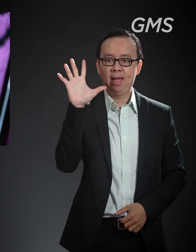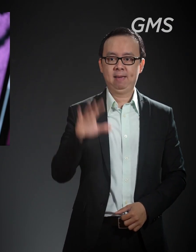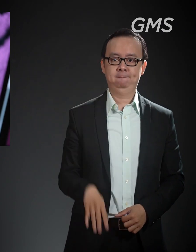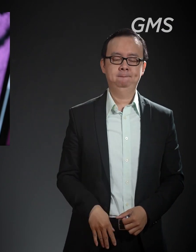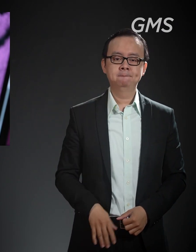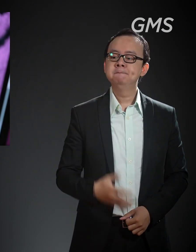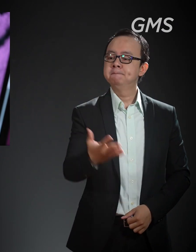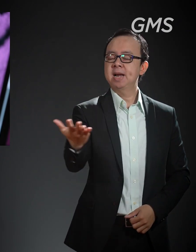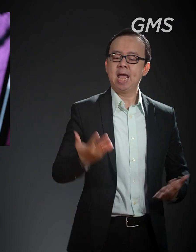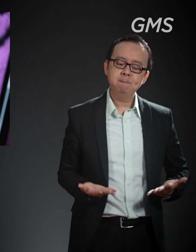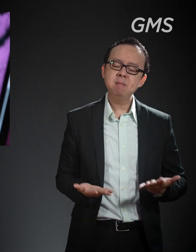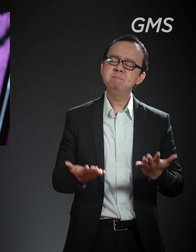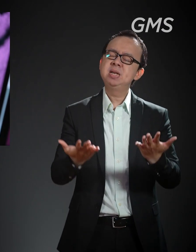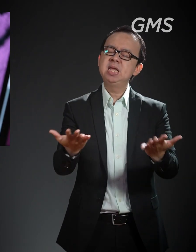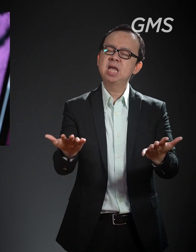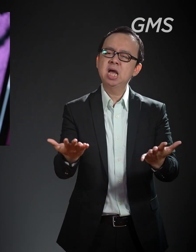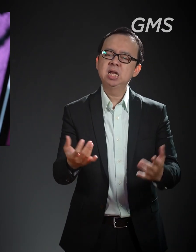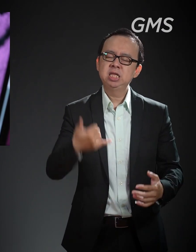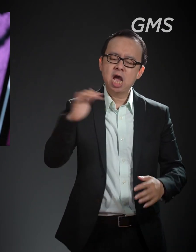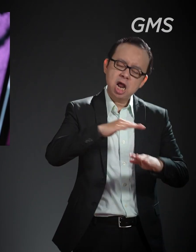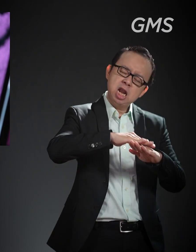memberikan lebih banyak daripada yang kami harapkan.